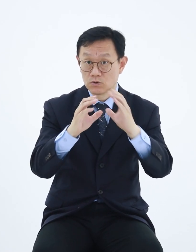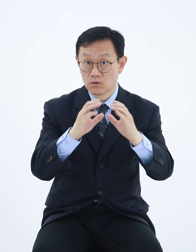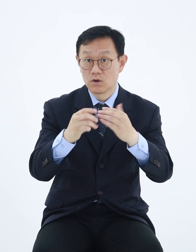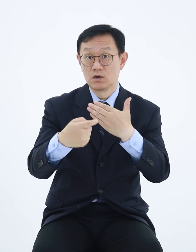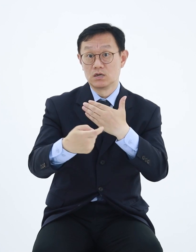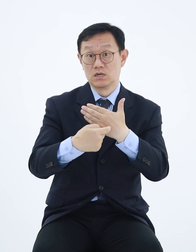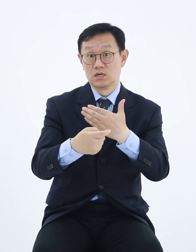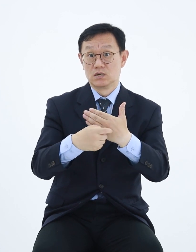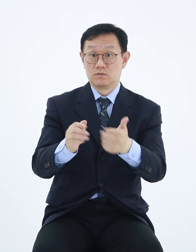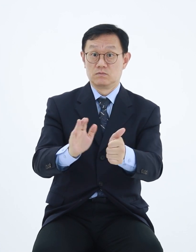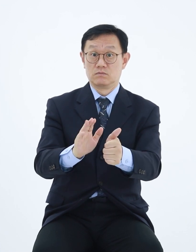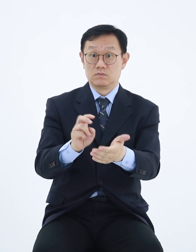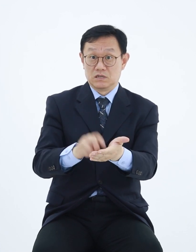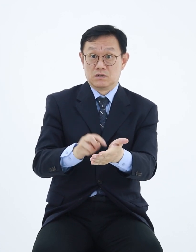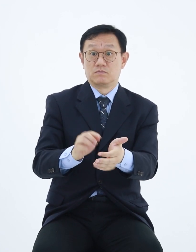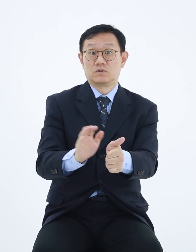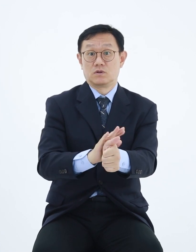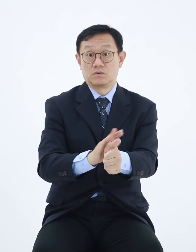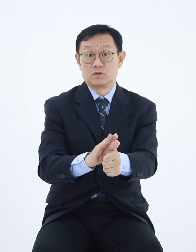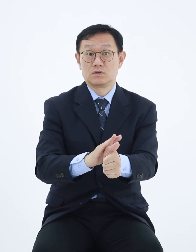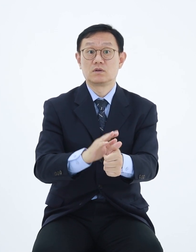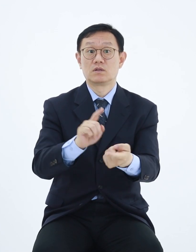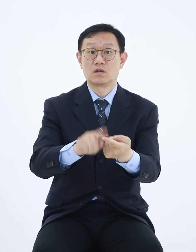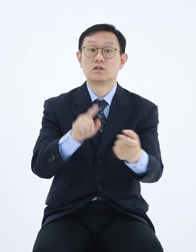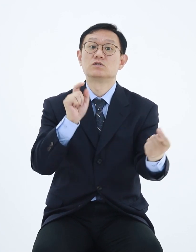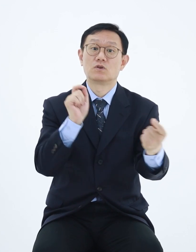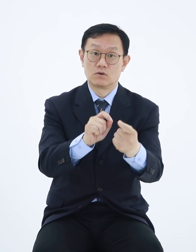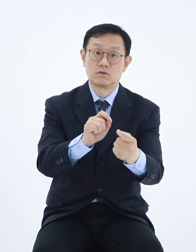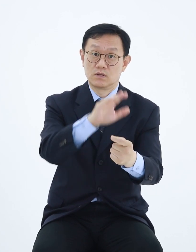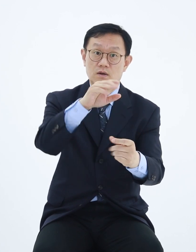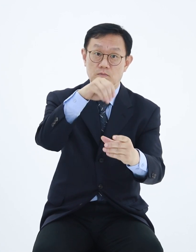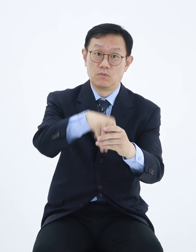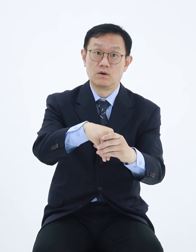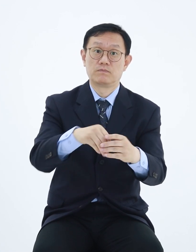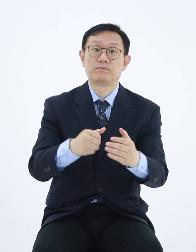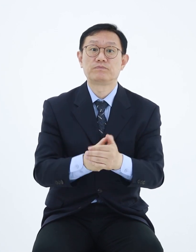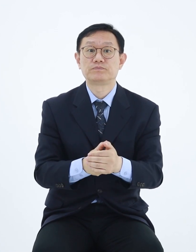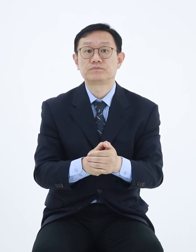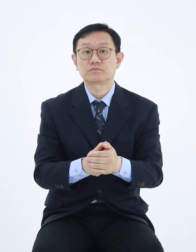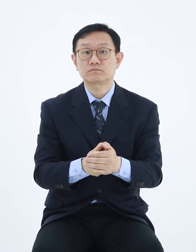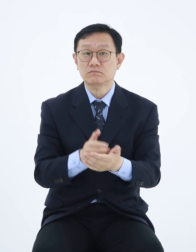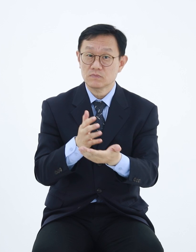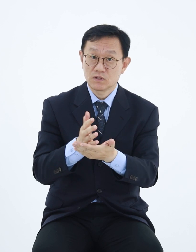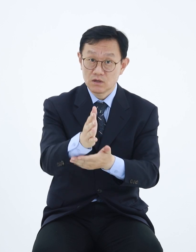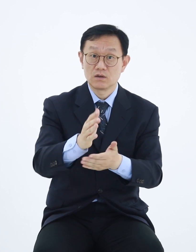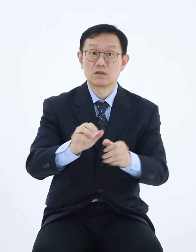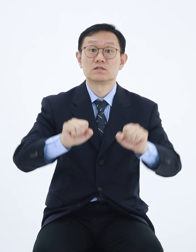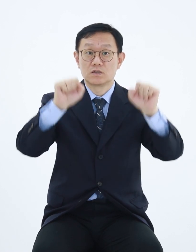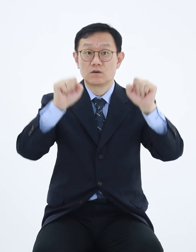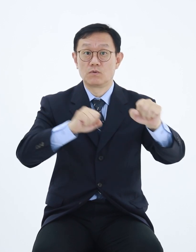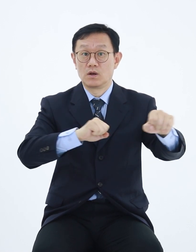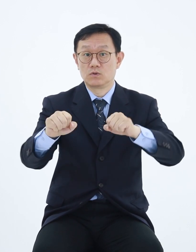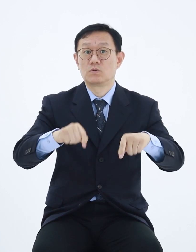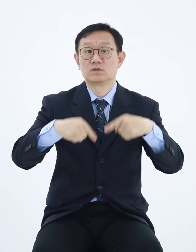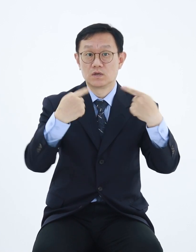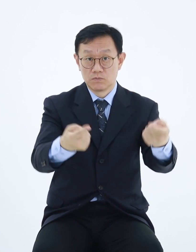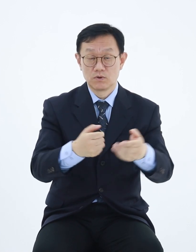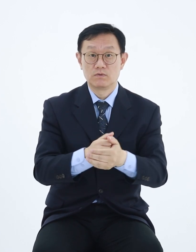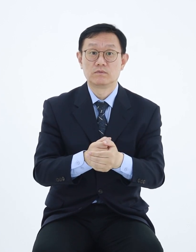의사소통, 응급 서비스 등에 대한 접근성이 포함된다. 주류 체육활동회의 참여.